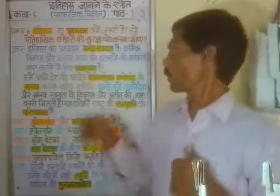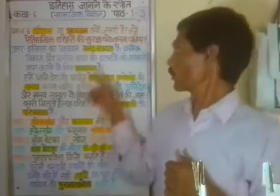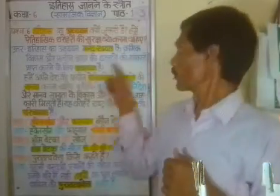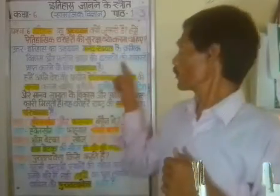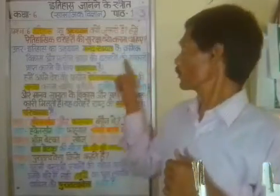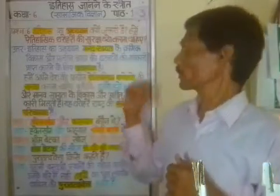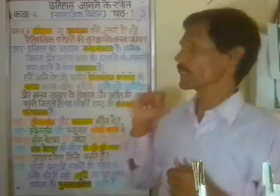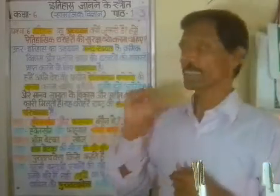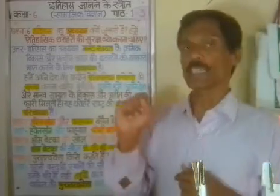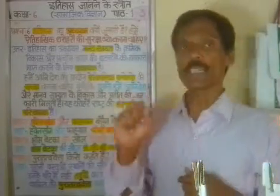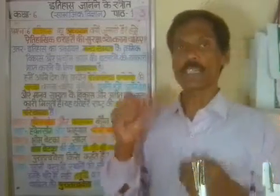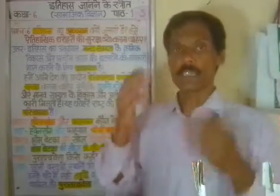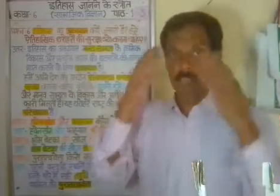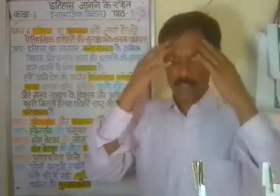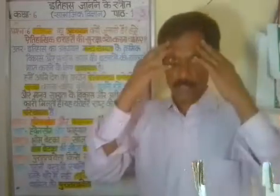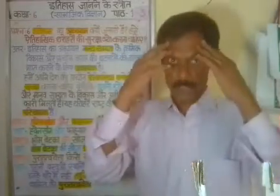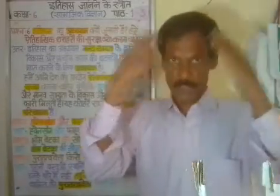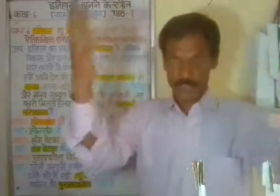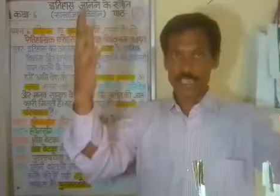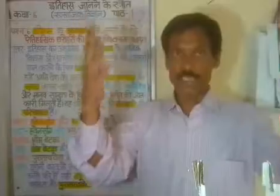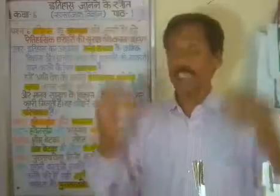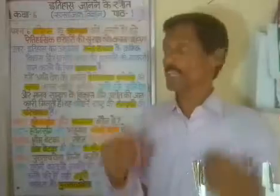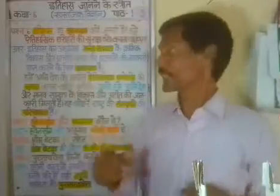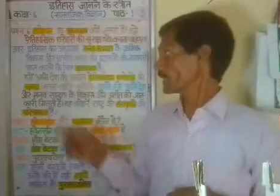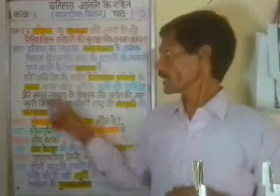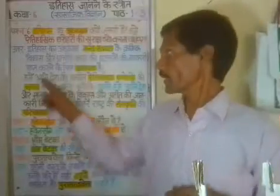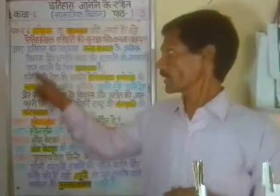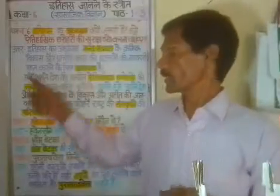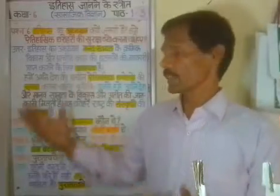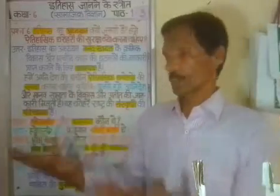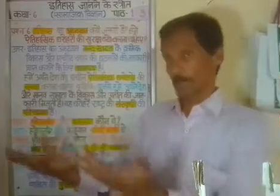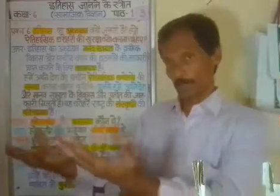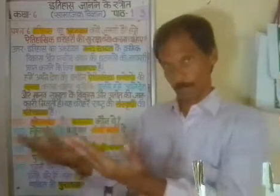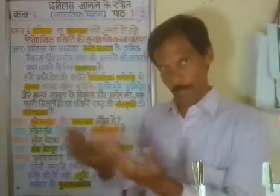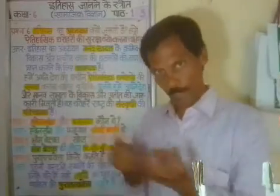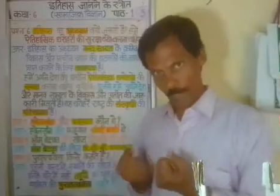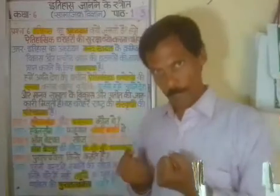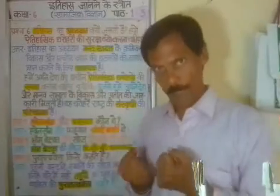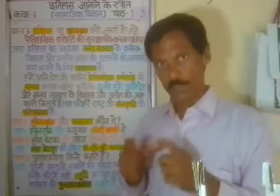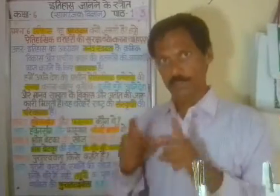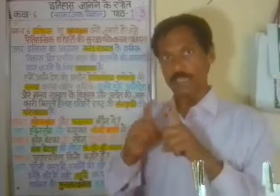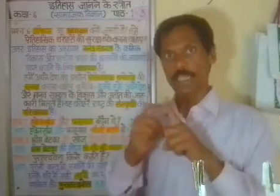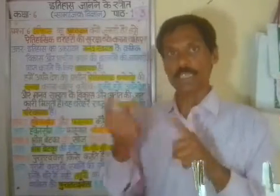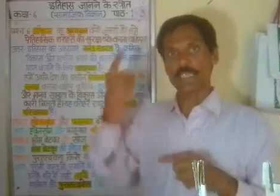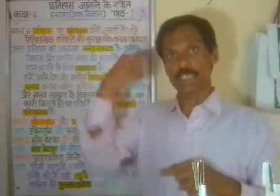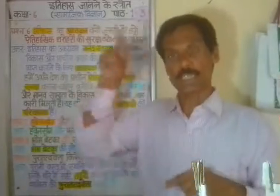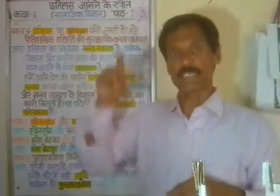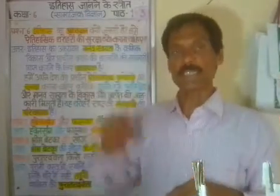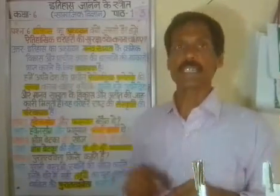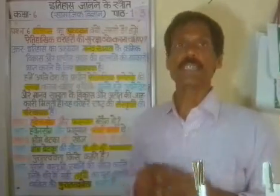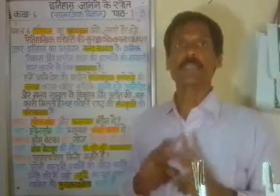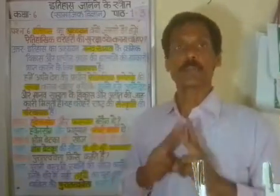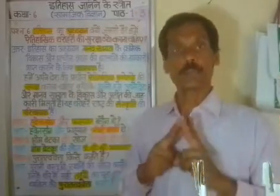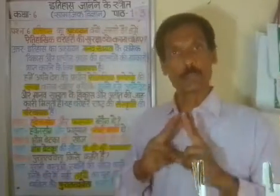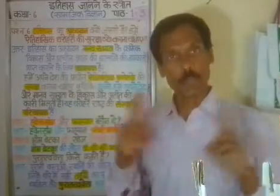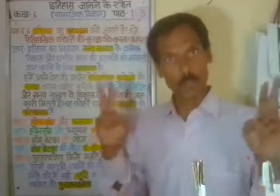घटनाओं की जानकारी प्राप्त करने के लिए